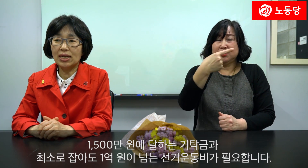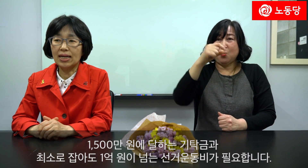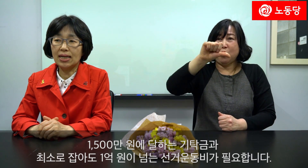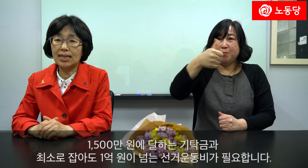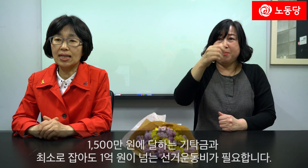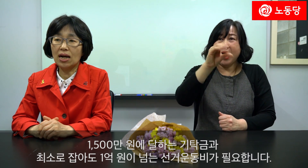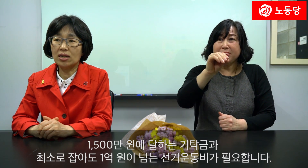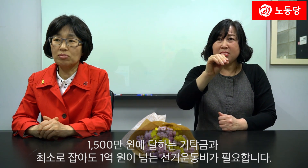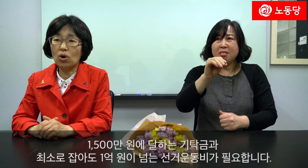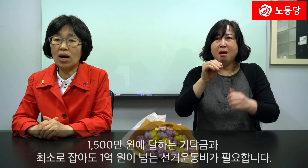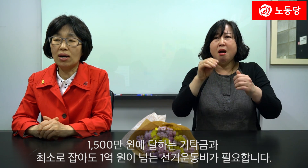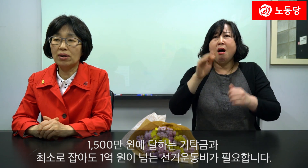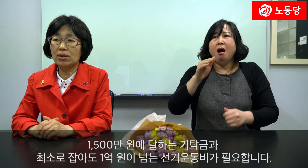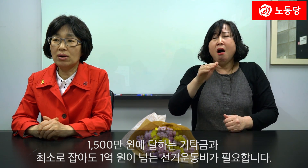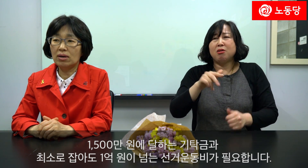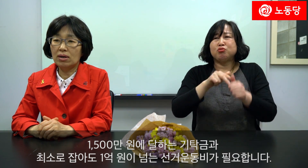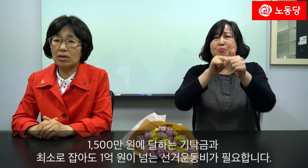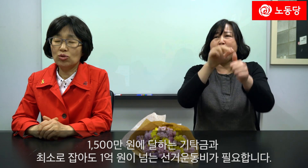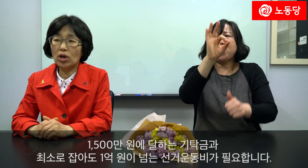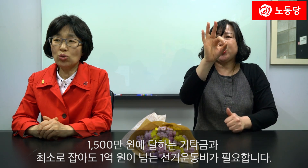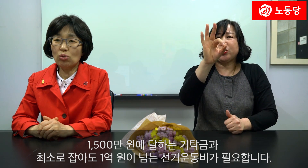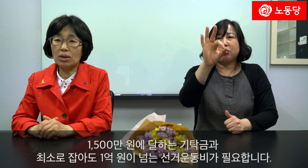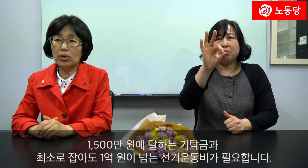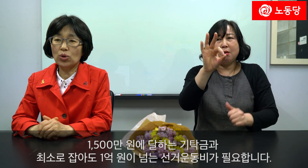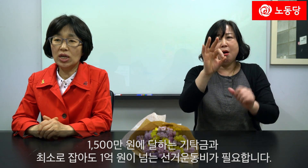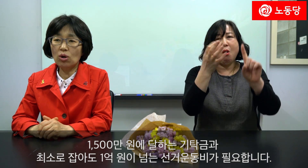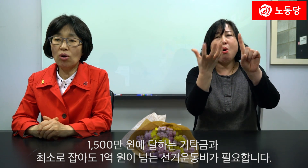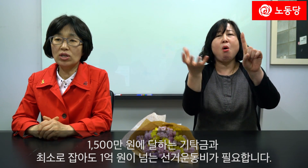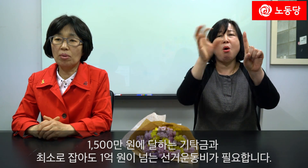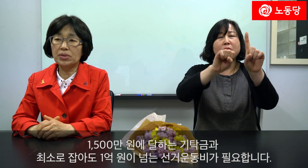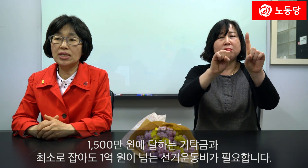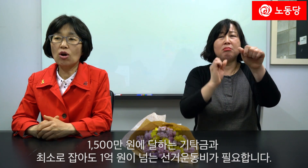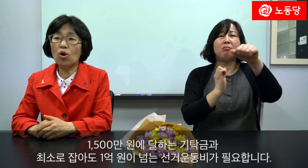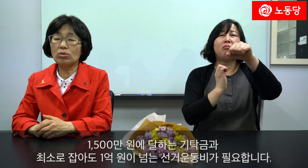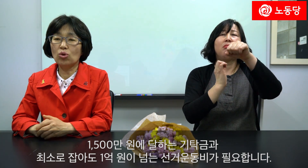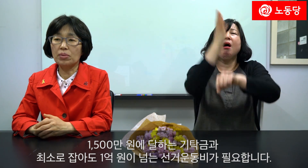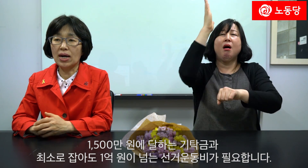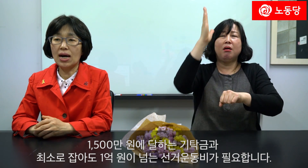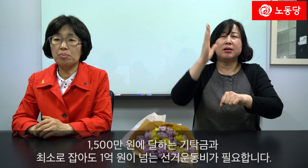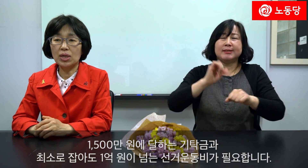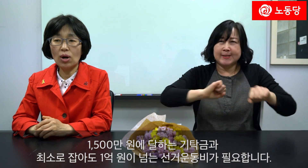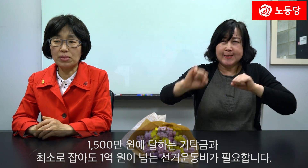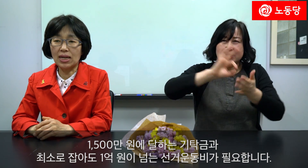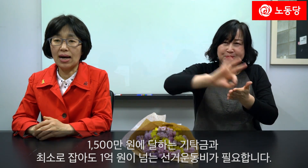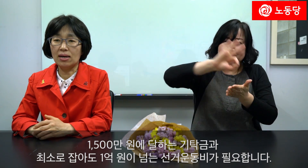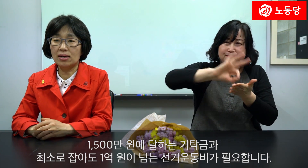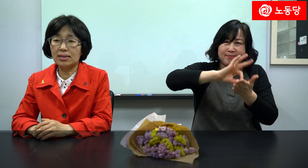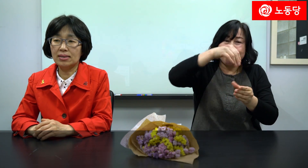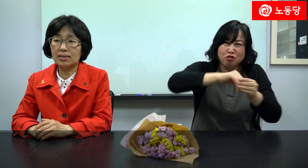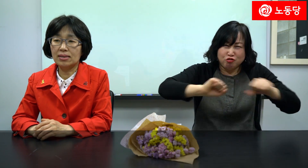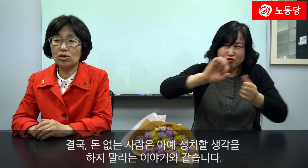1,500만 원에 달하는 기탁금과 최소로 잡아도 1억 원이 넘는 선거운동비가